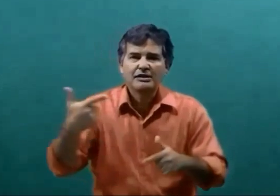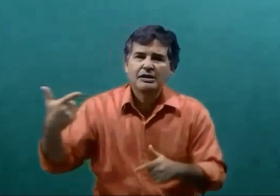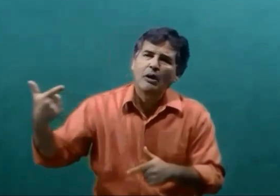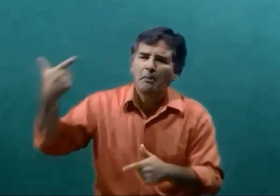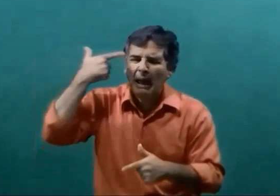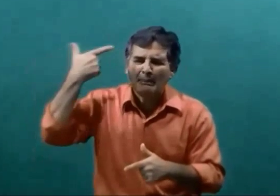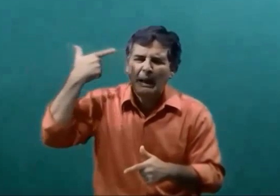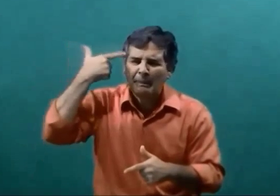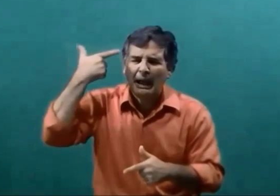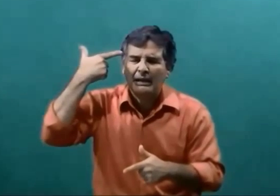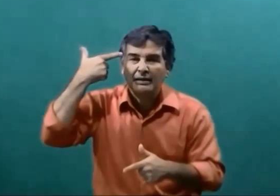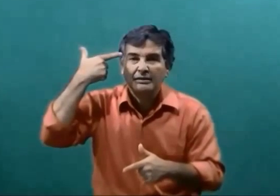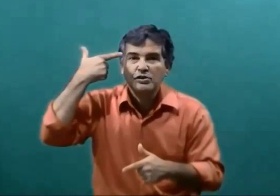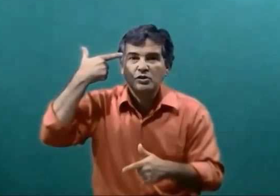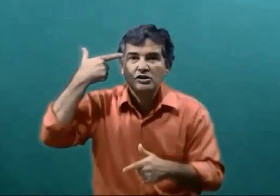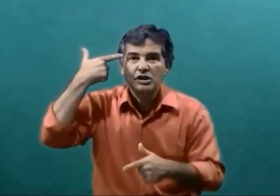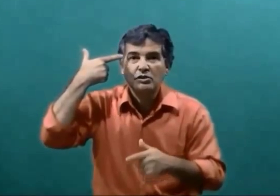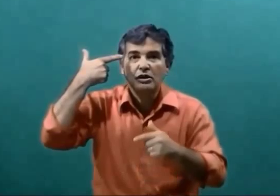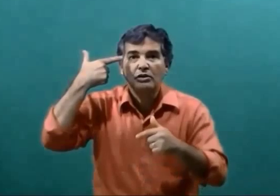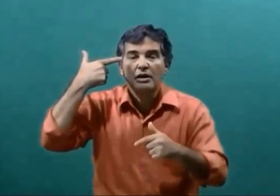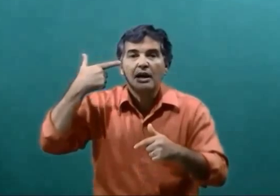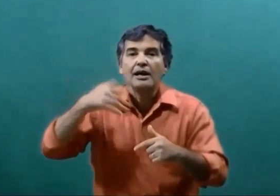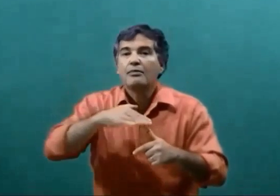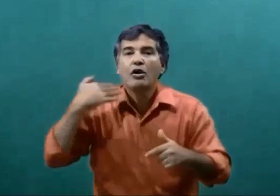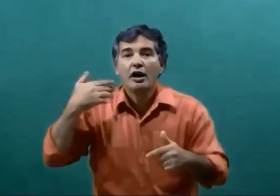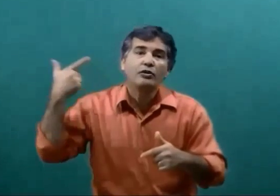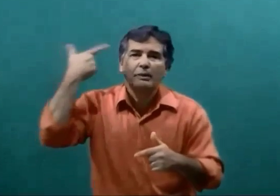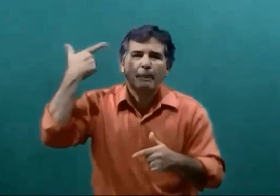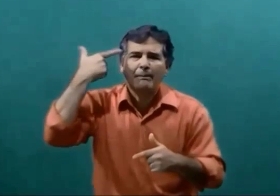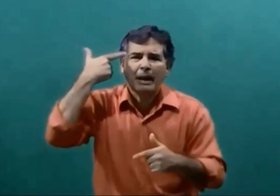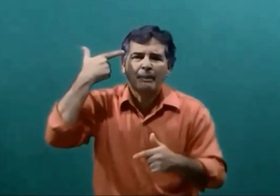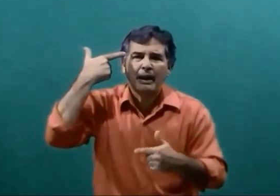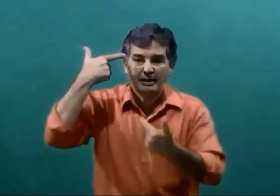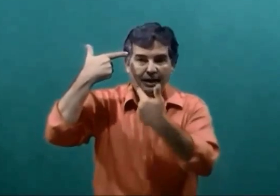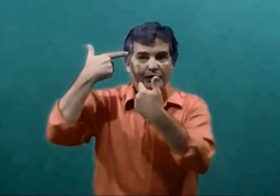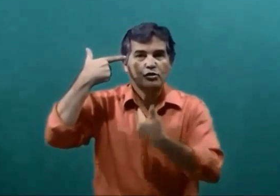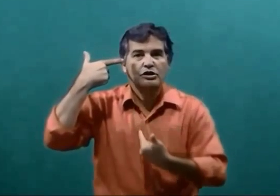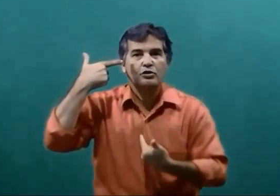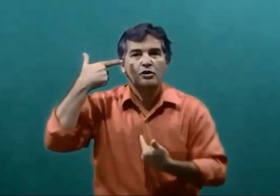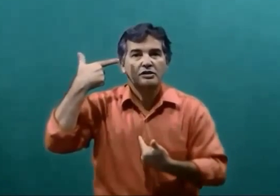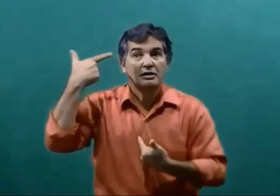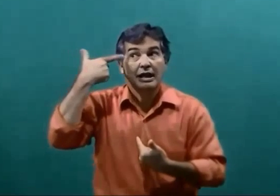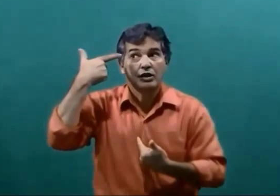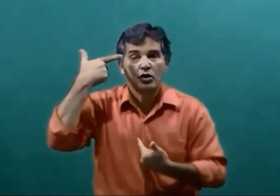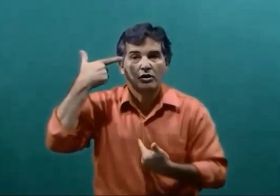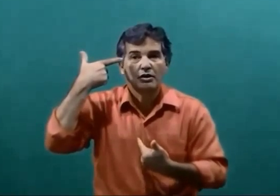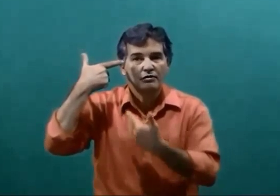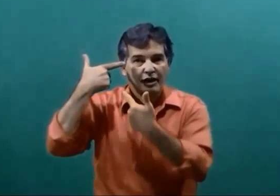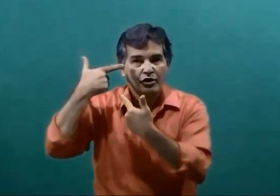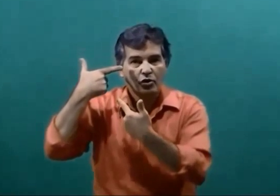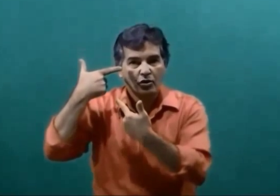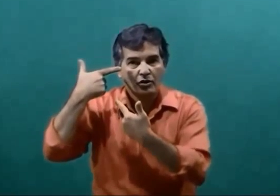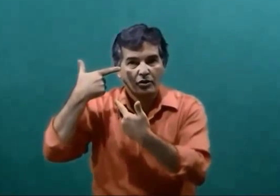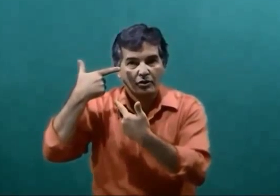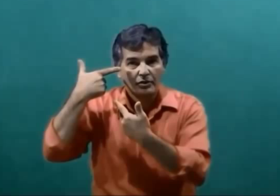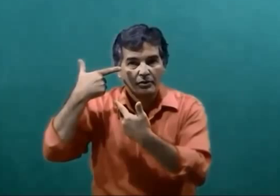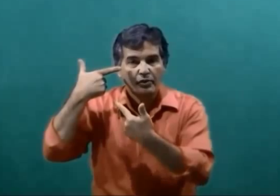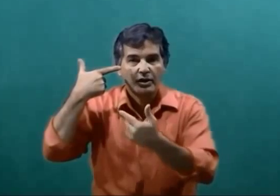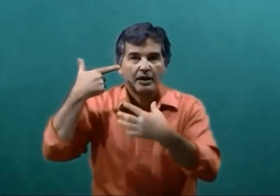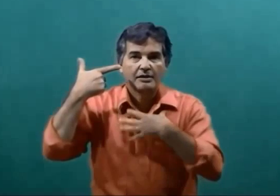sido de suicídio. Então, ele morreu de ele suicidou-se, está aqui, ó, variou, porque